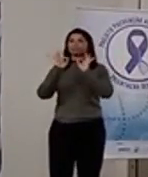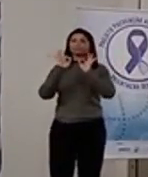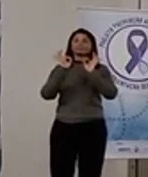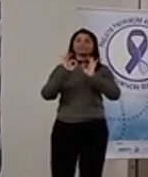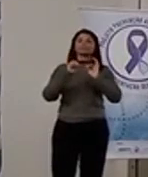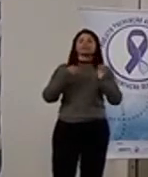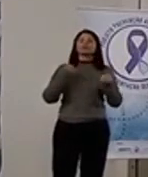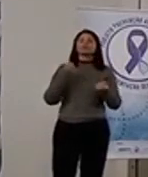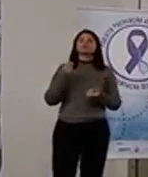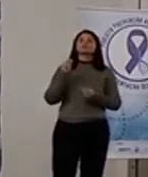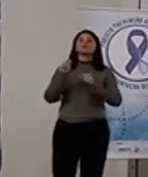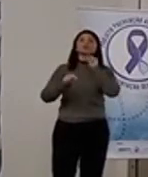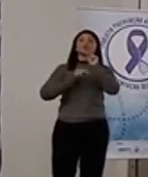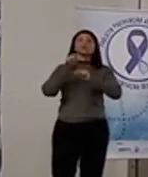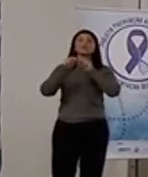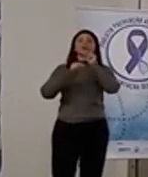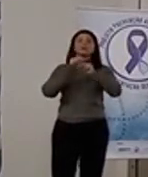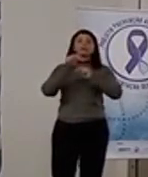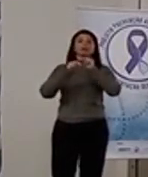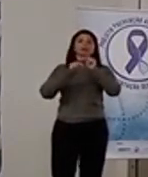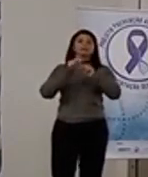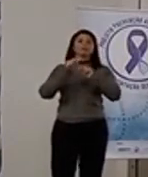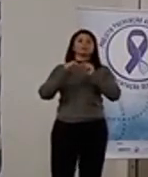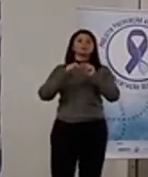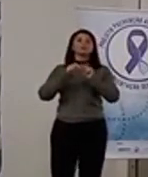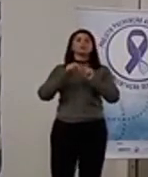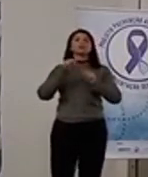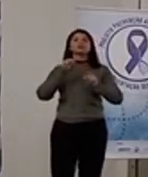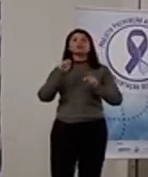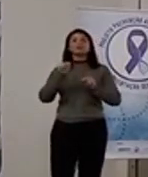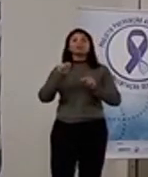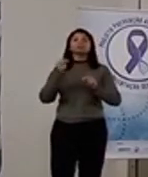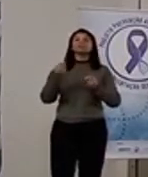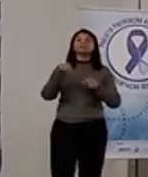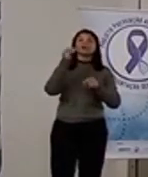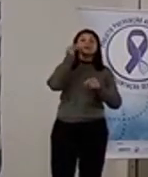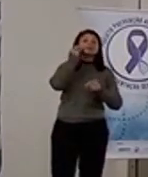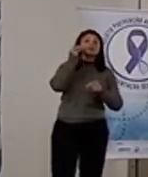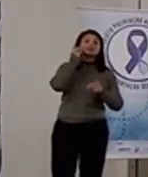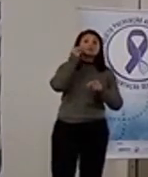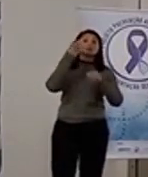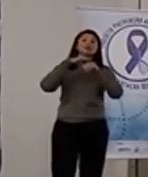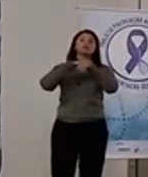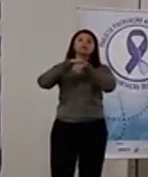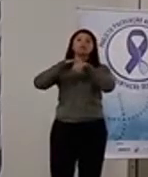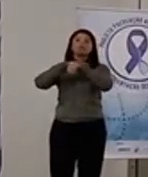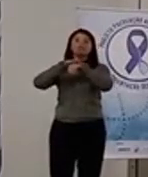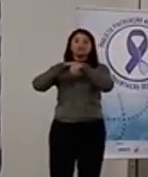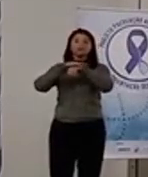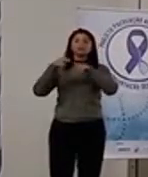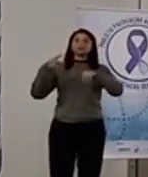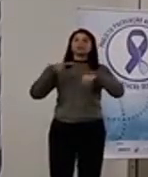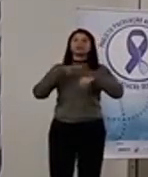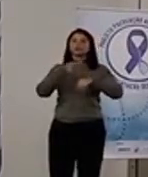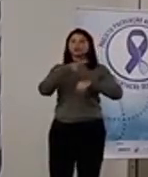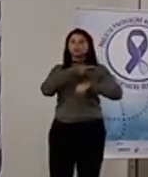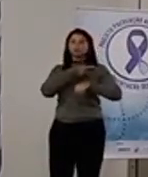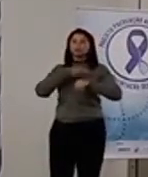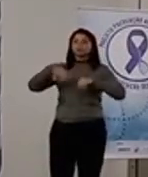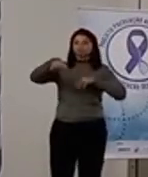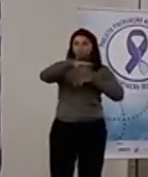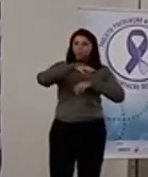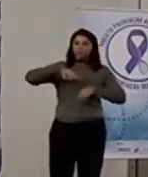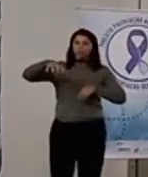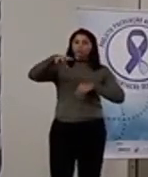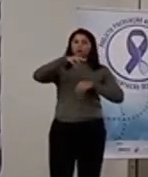saúde. Eu acho que um dos pontos é justamente esse, né? É você tentar falar com o pessoal da rede de saúde, treinar as redes básicas de saúde, não